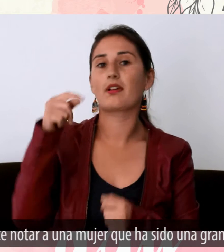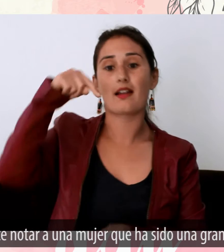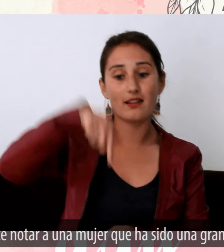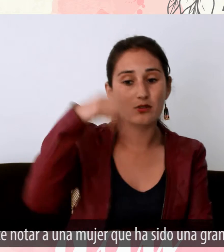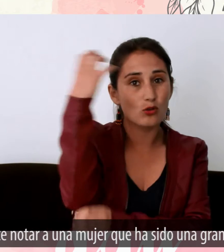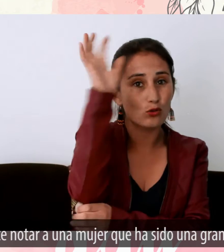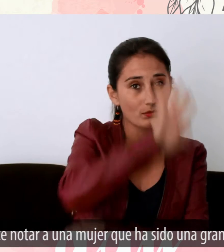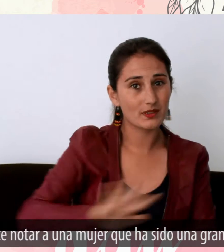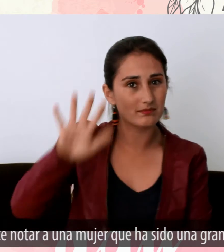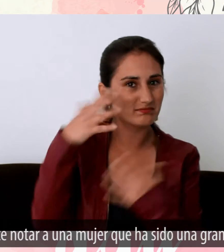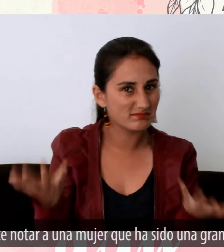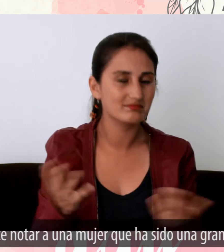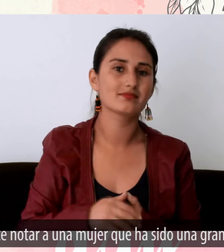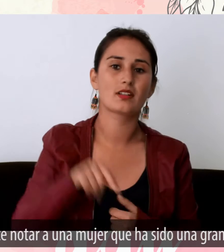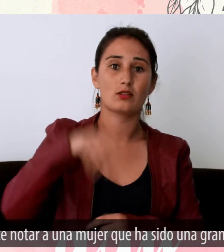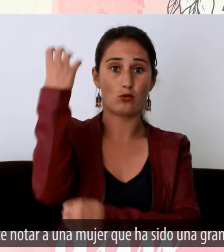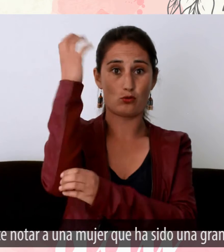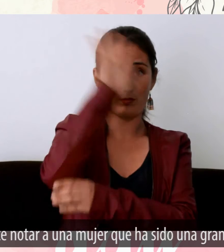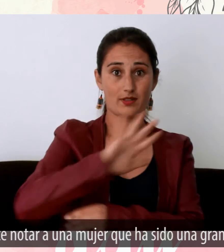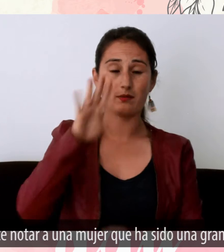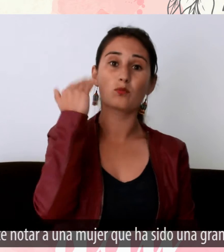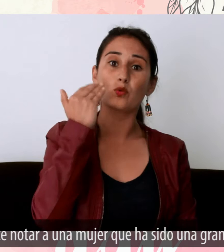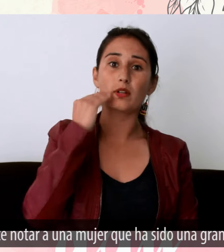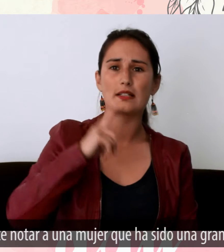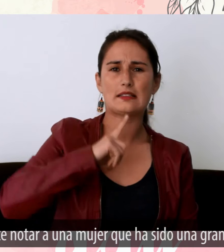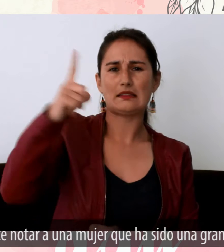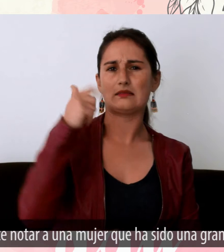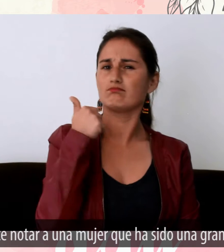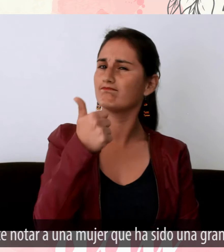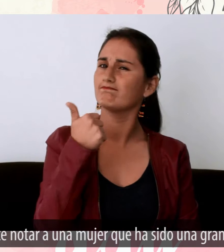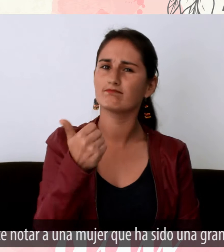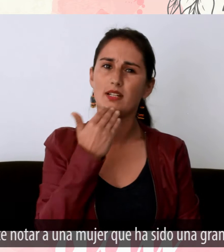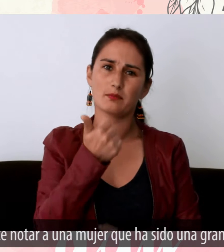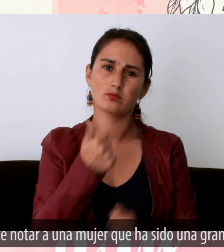Por eso, quiero hacer notar a una mujer que ha sido una gran líder en Colombia.